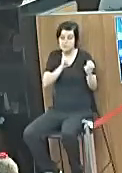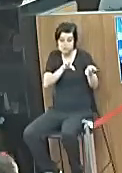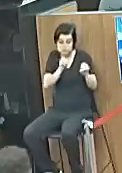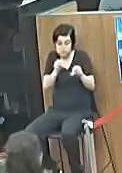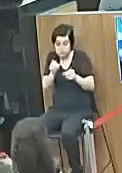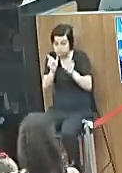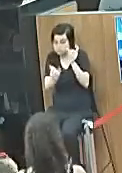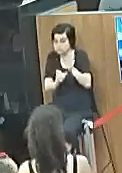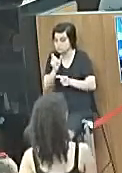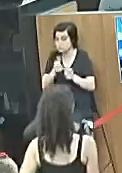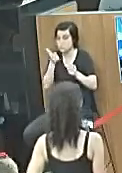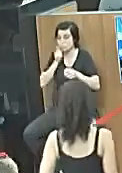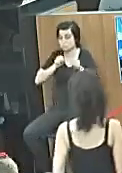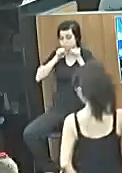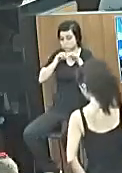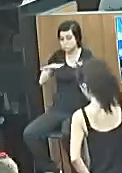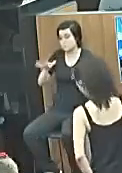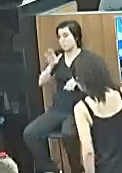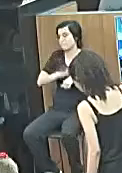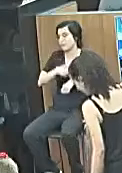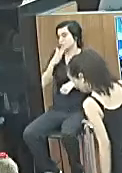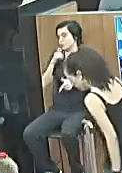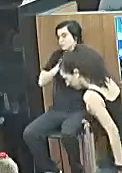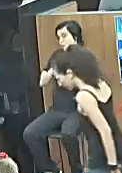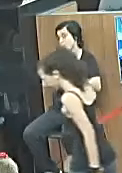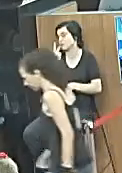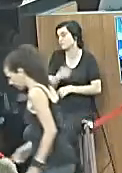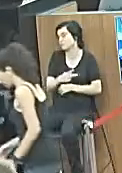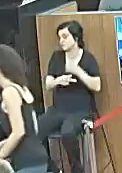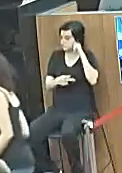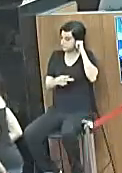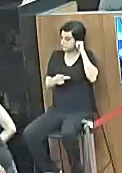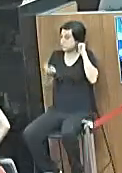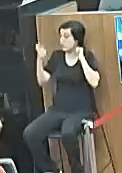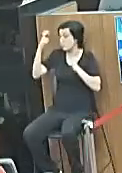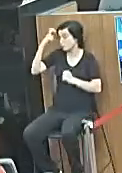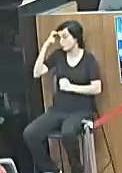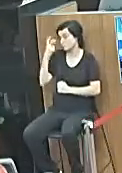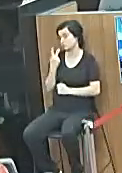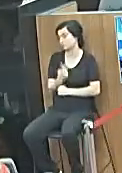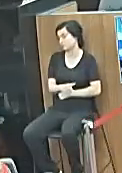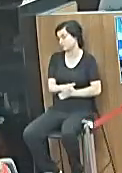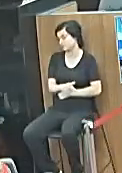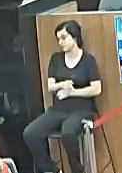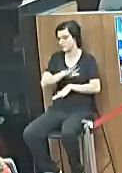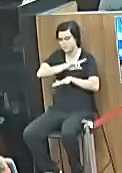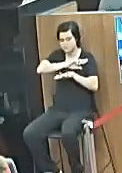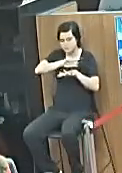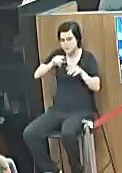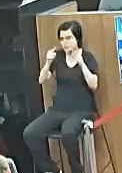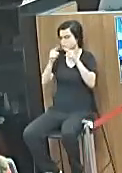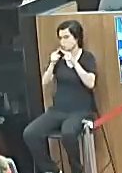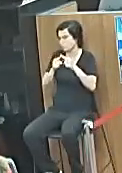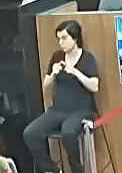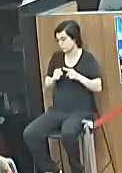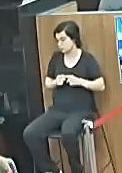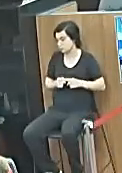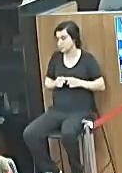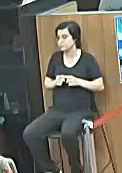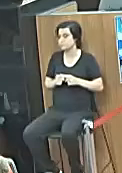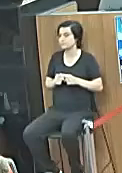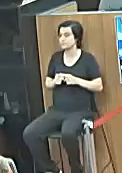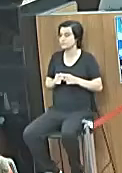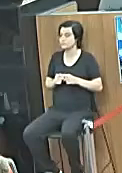difundir mais esse tipo de erro é de cultura que a cultura em várias áreas não é essa função